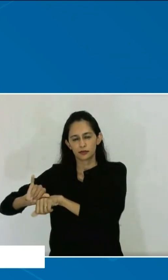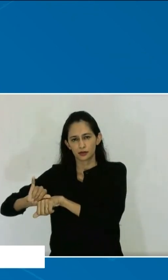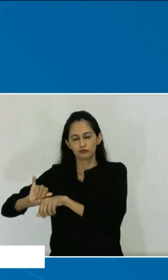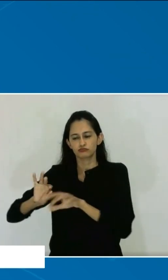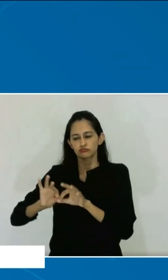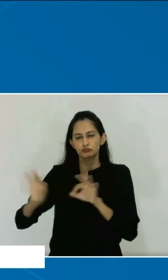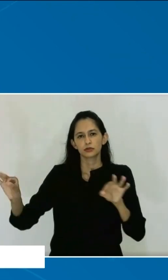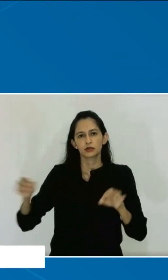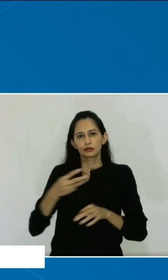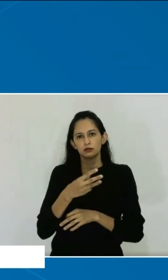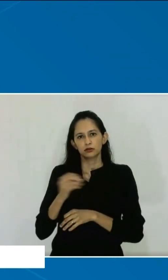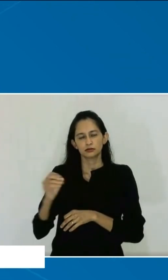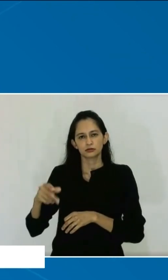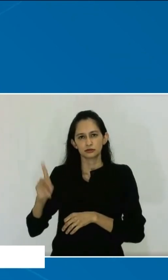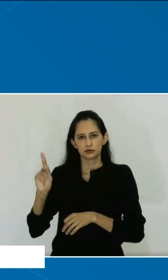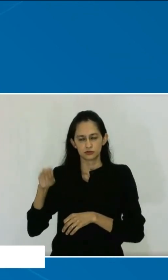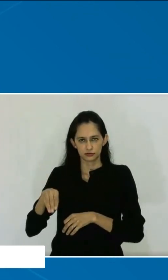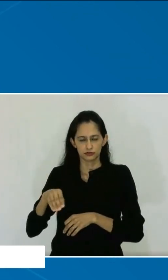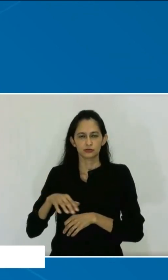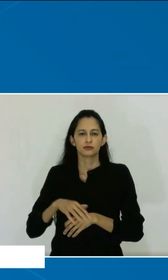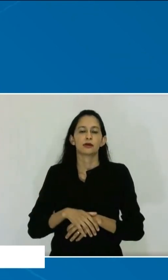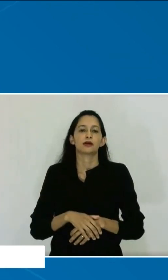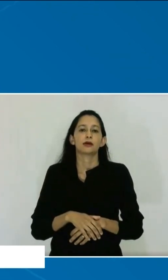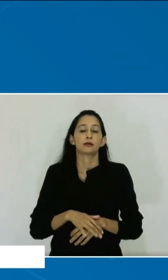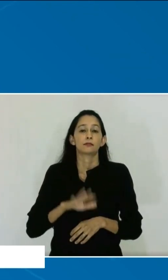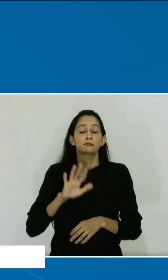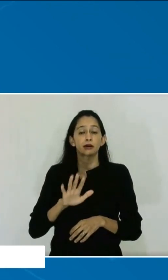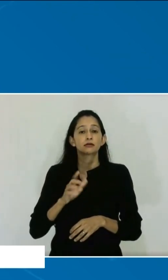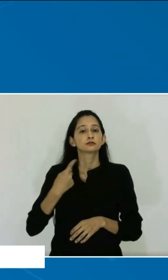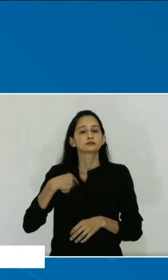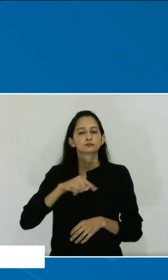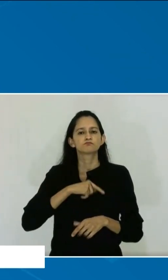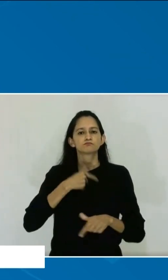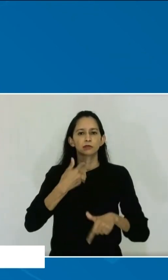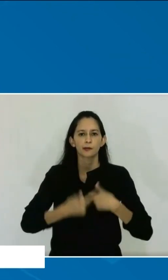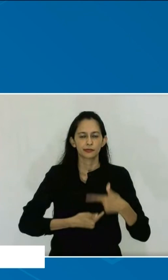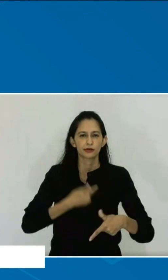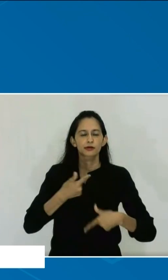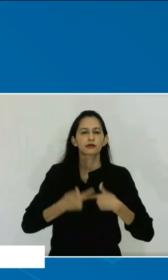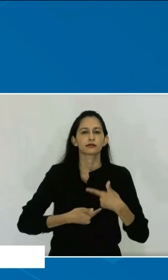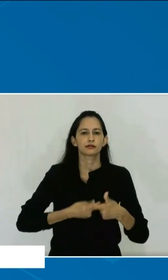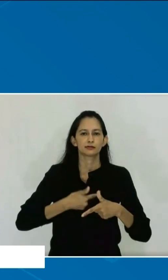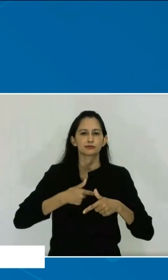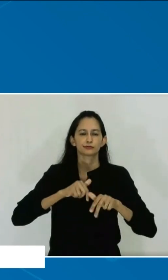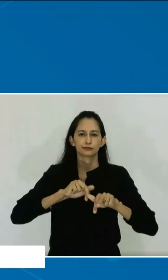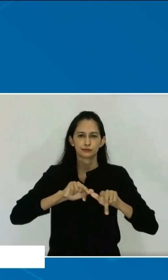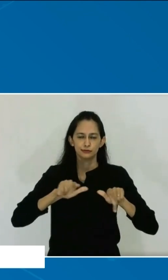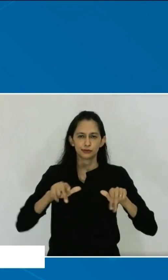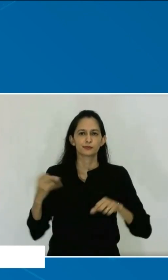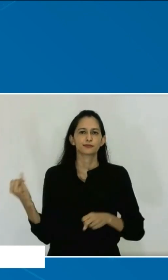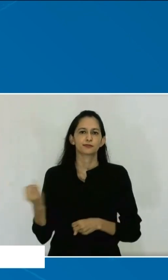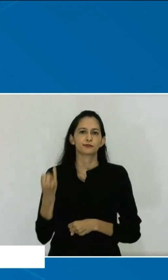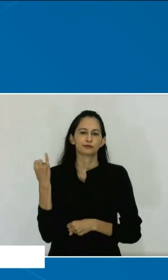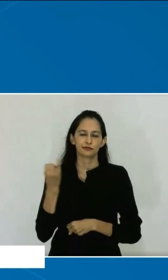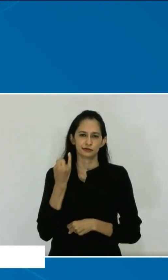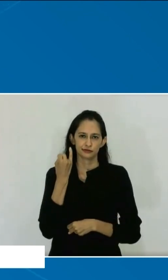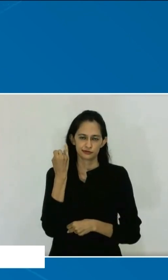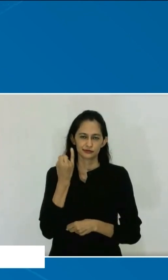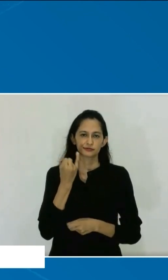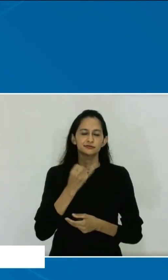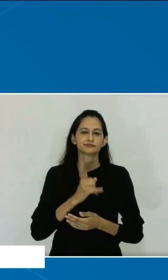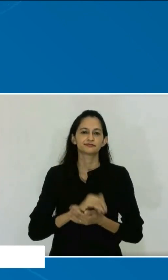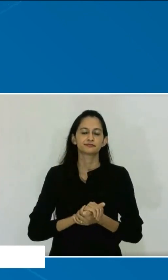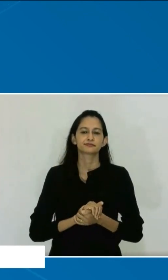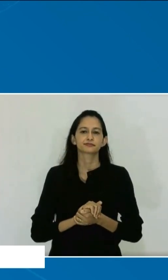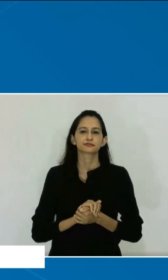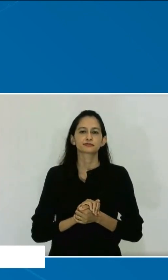favorável. Mas temos uma inserção e uma importância